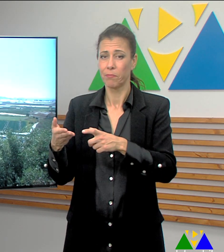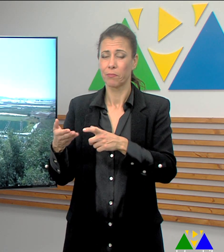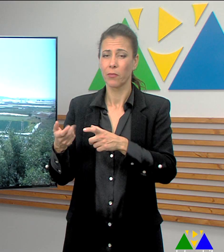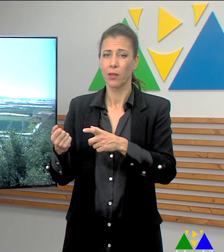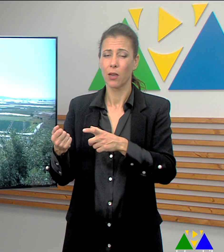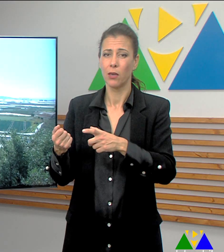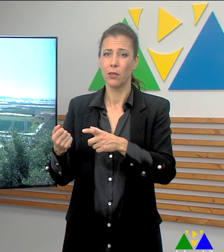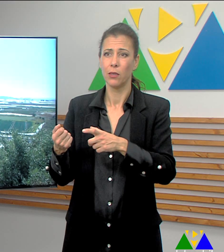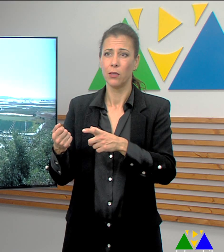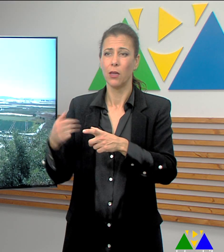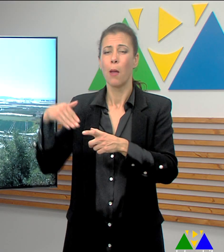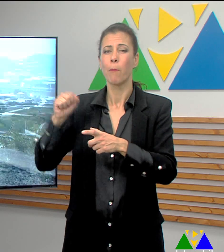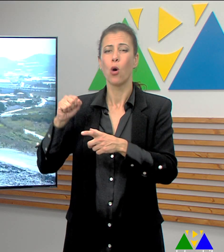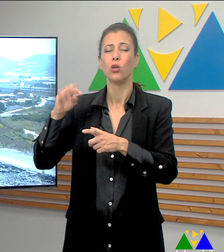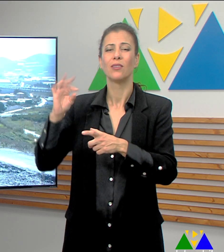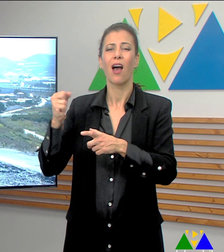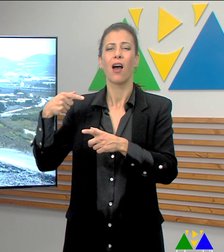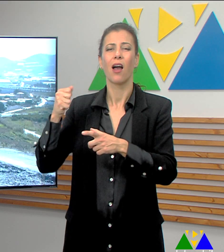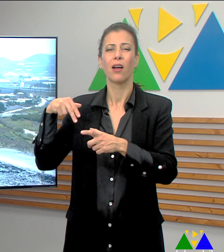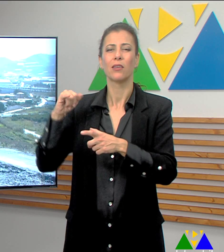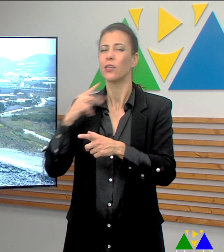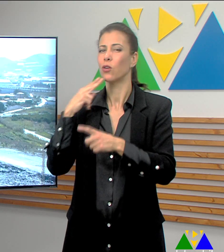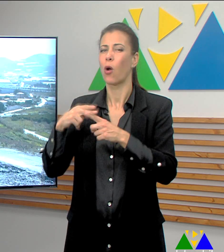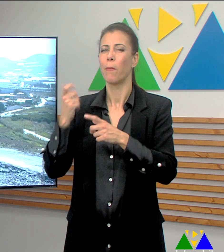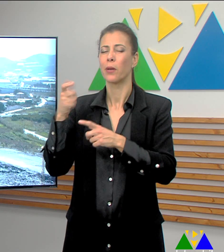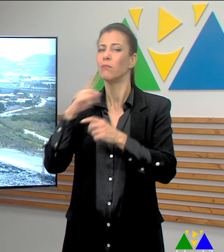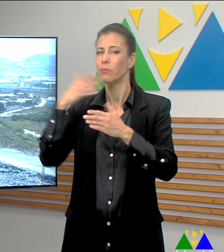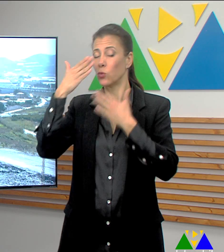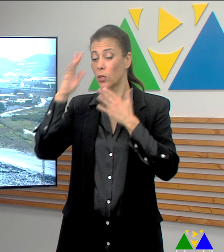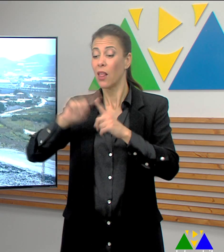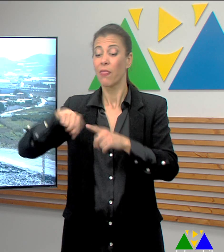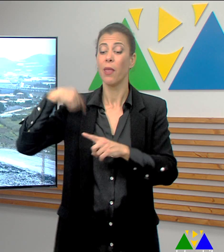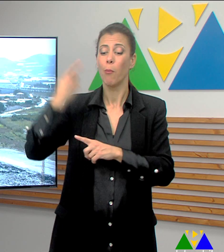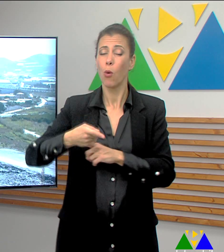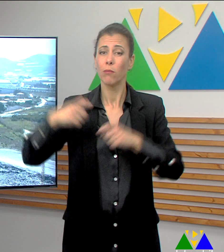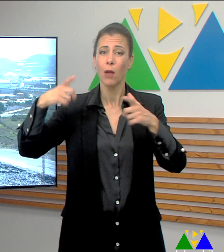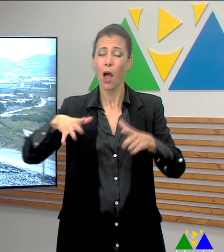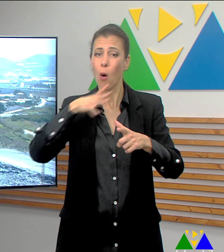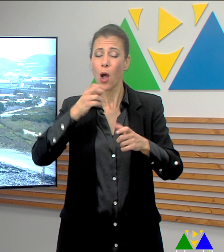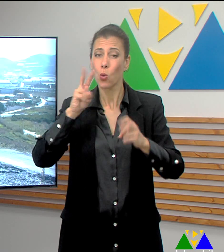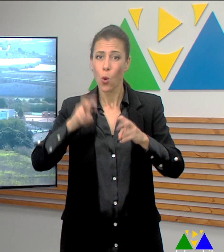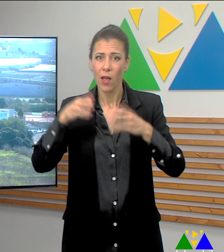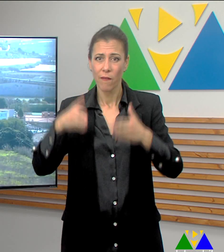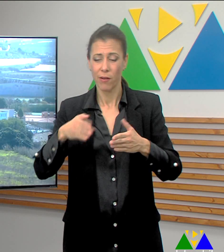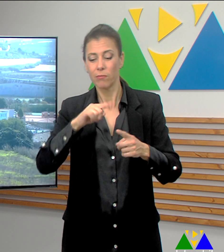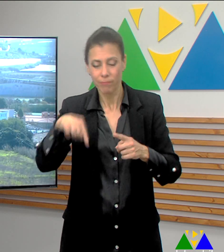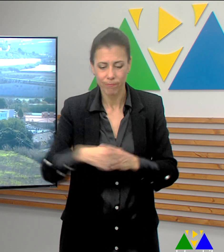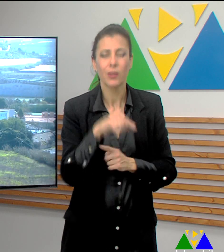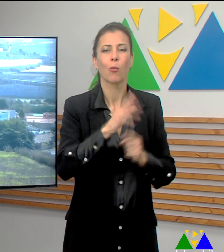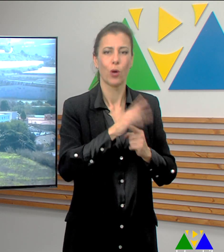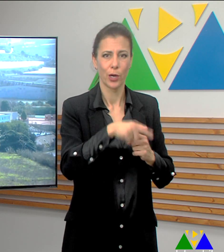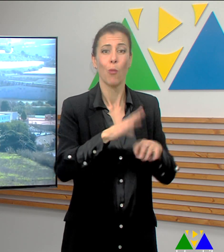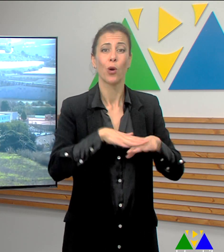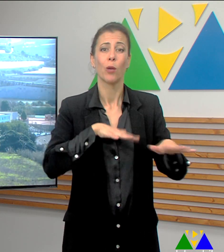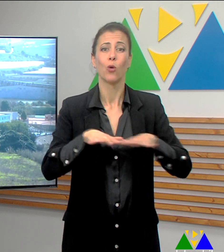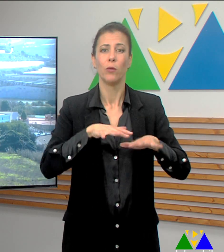vieja de Motai-Janí, y después con la acequia nueva, cuando se amplía la acequia nueva, porque era un molino que se movía con